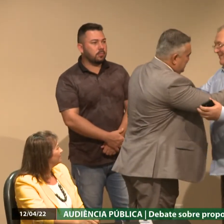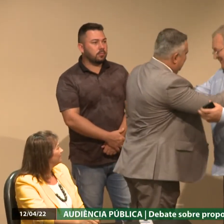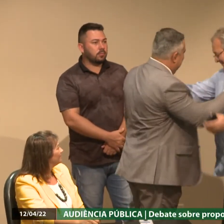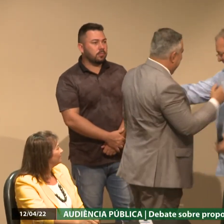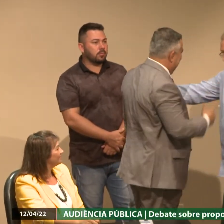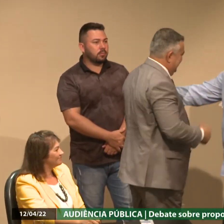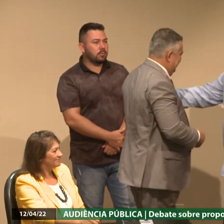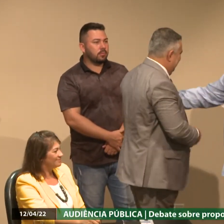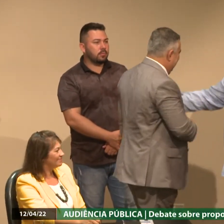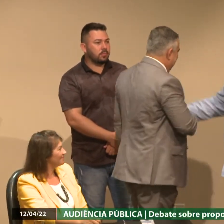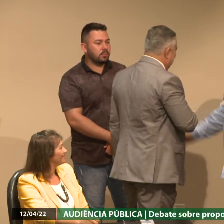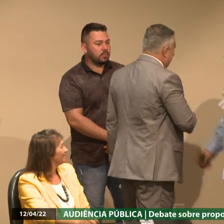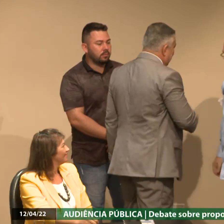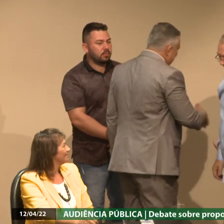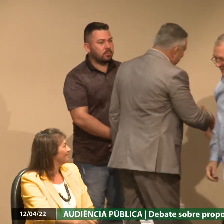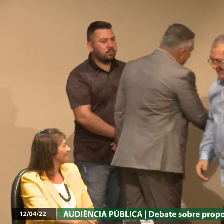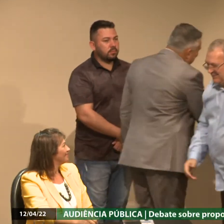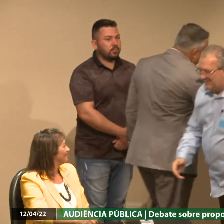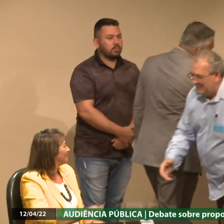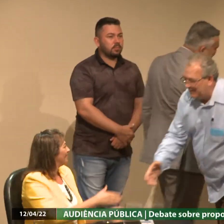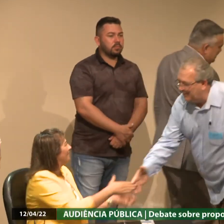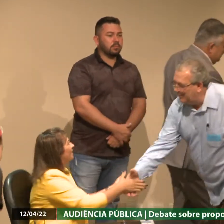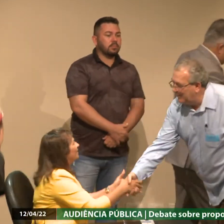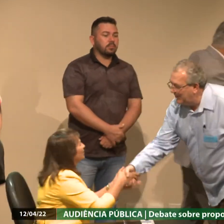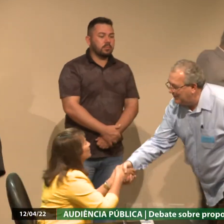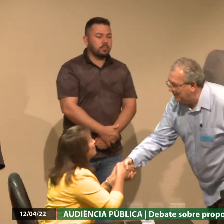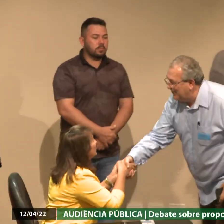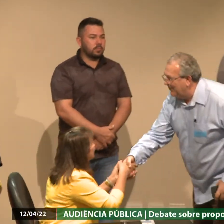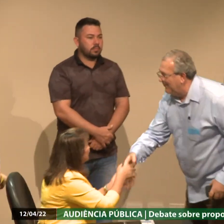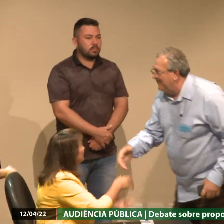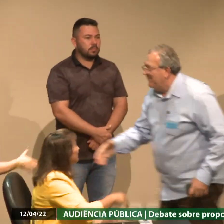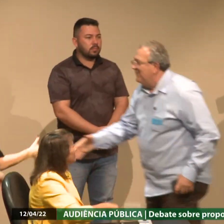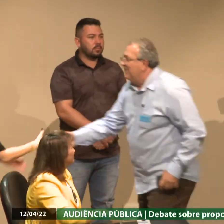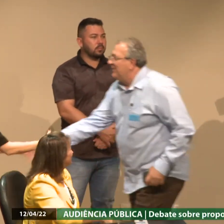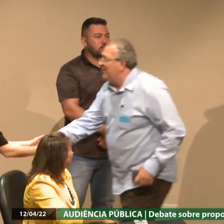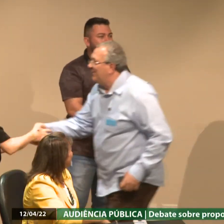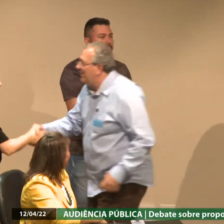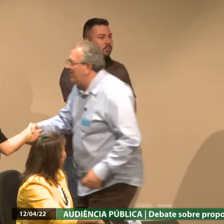E aí E aí